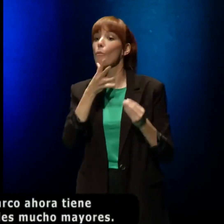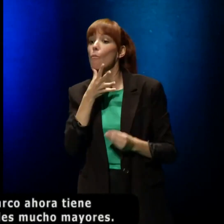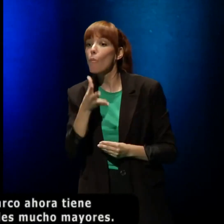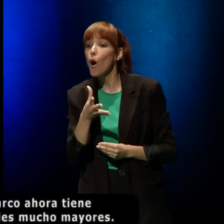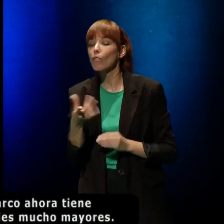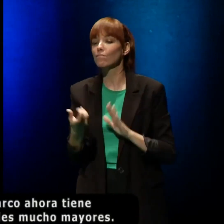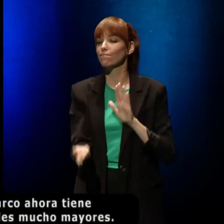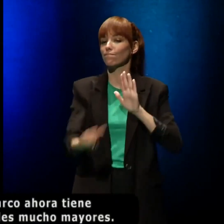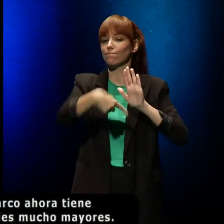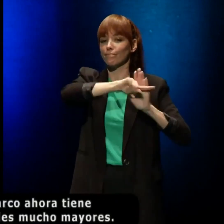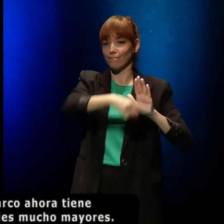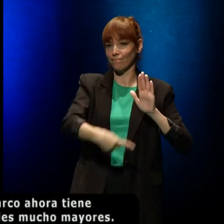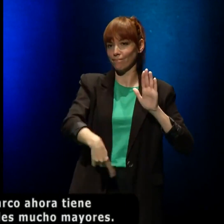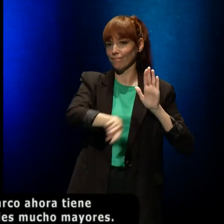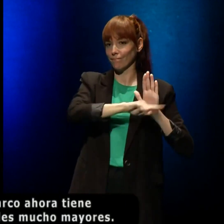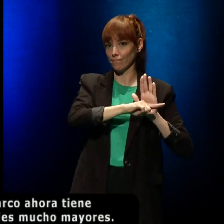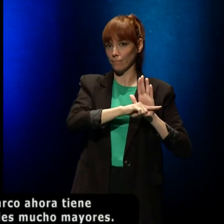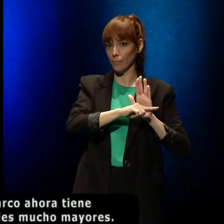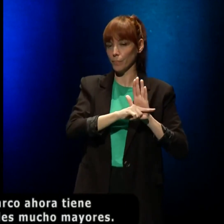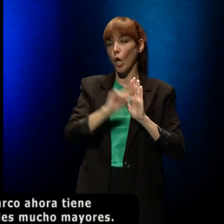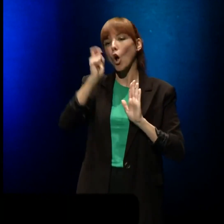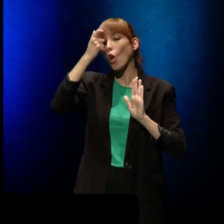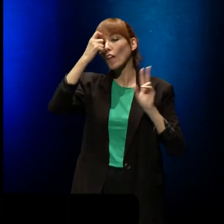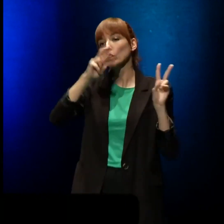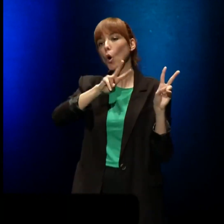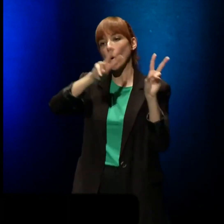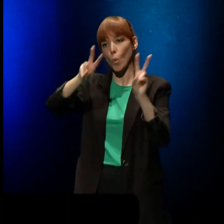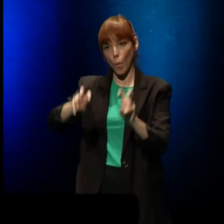la visión de la accesibilidad universal,